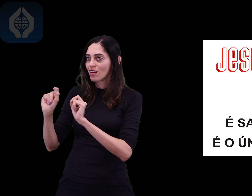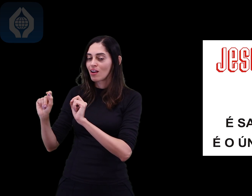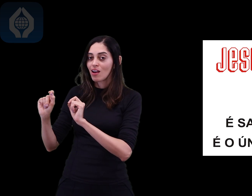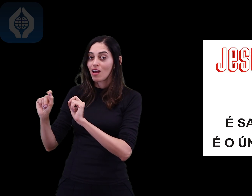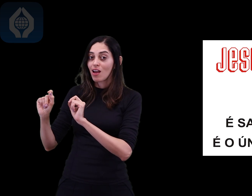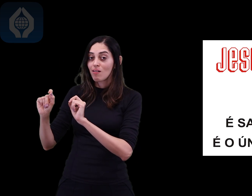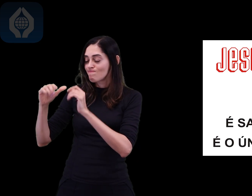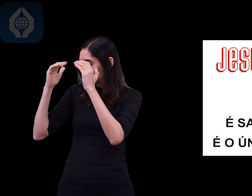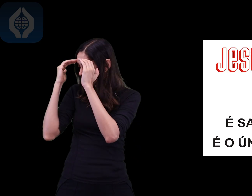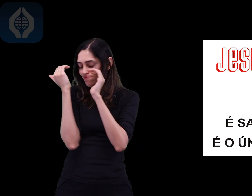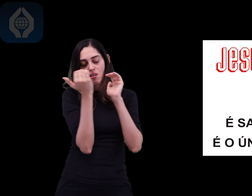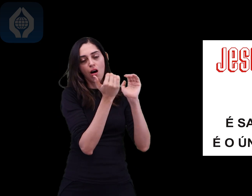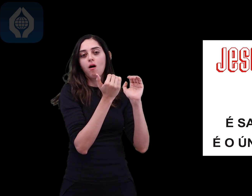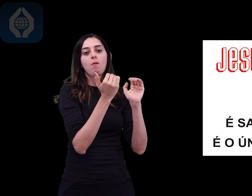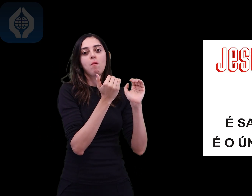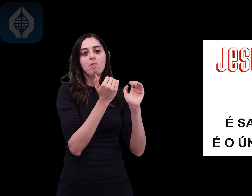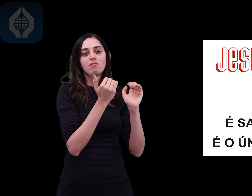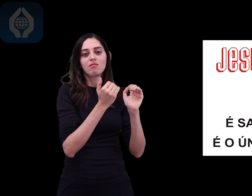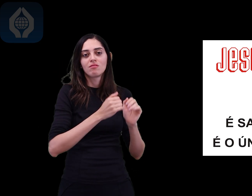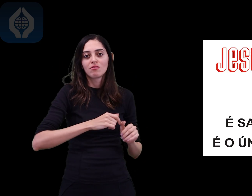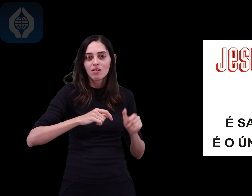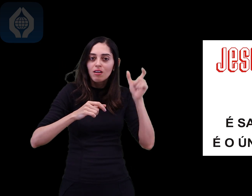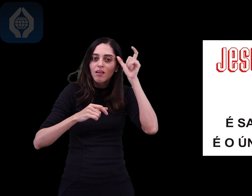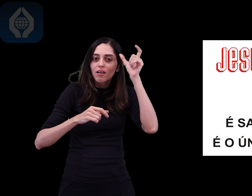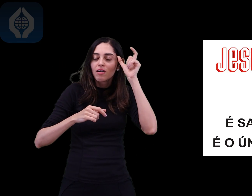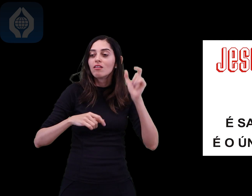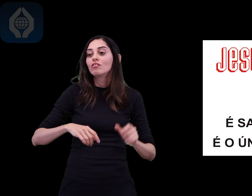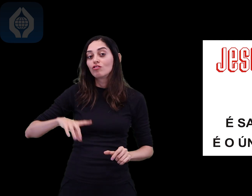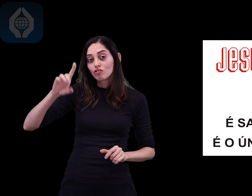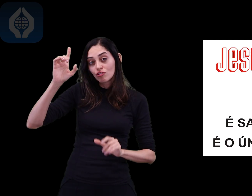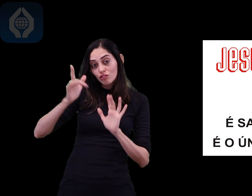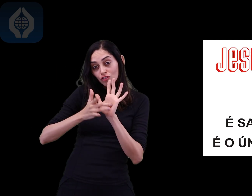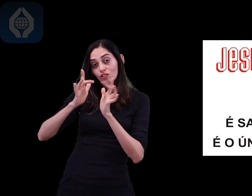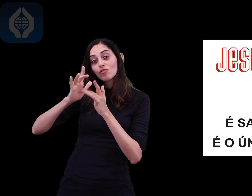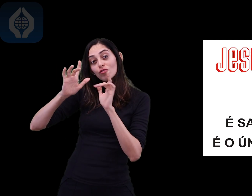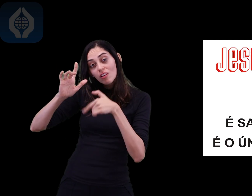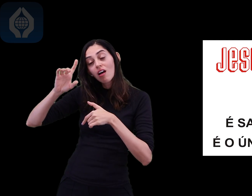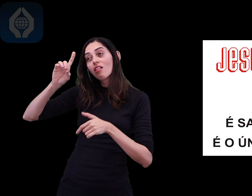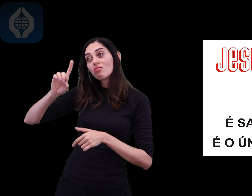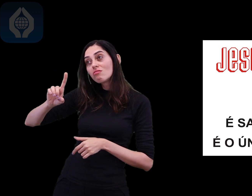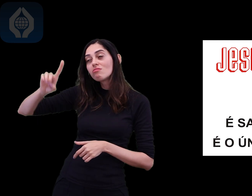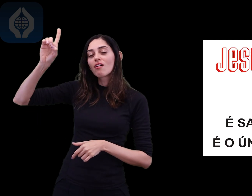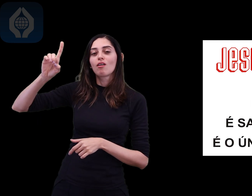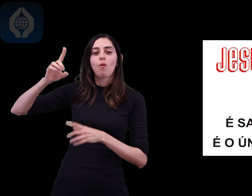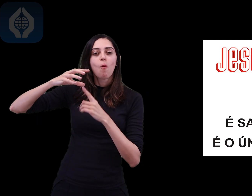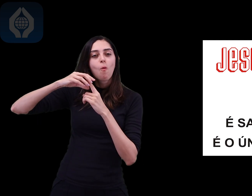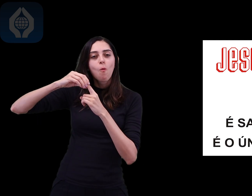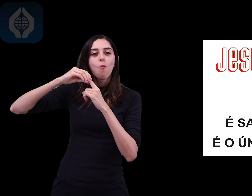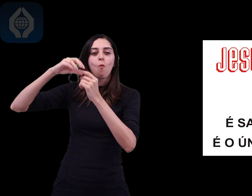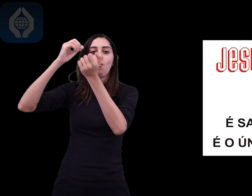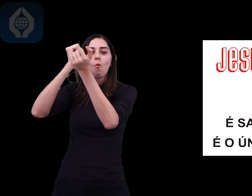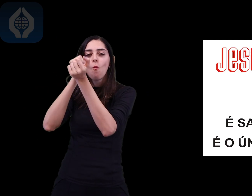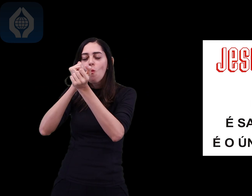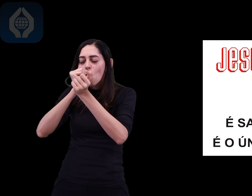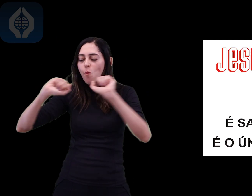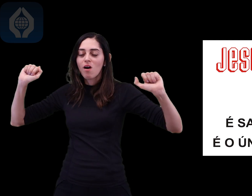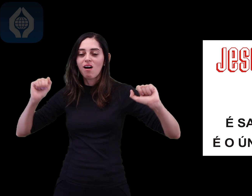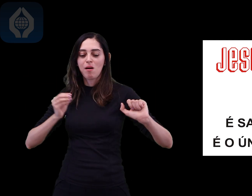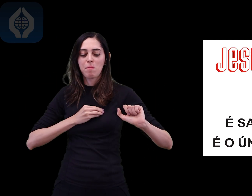Jesus foi totalmente homem, ele também é Deus. Ele é o único que pode nos libertar do pecado, de